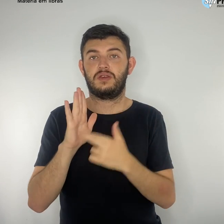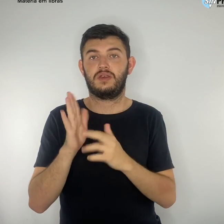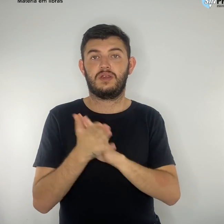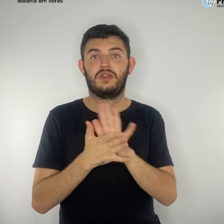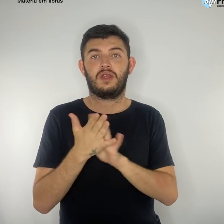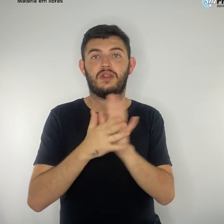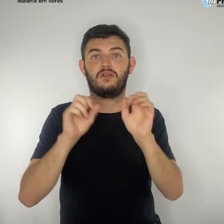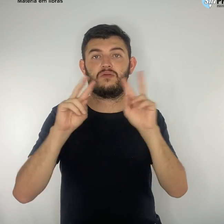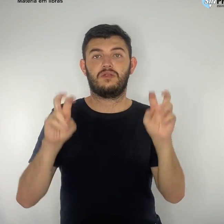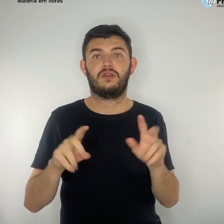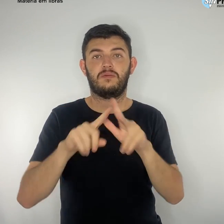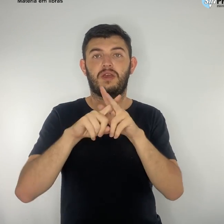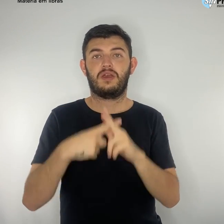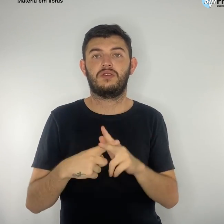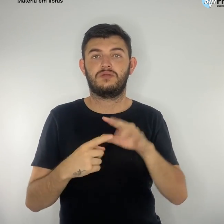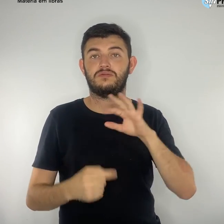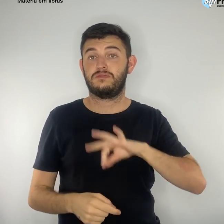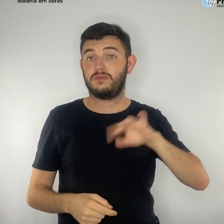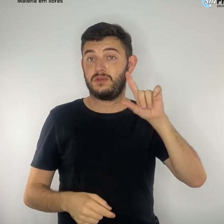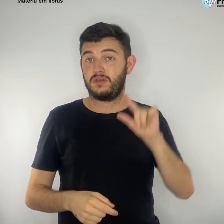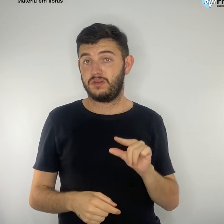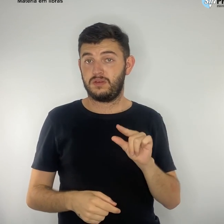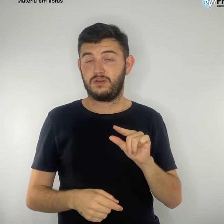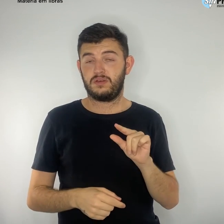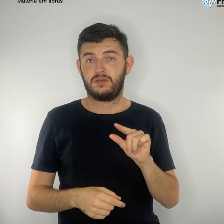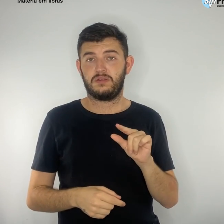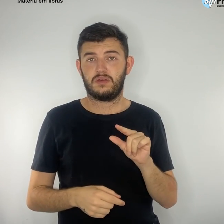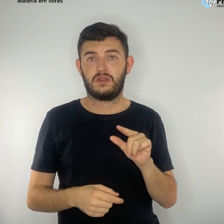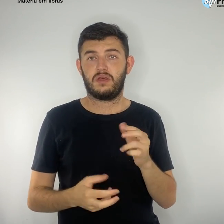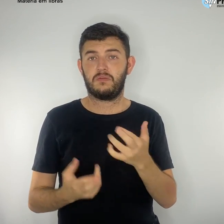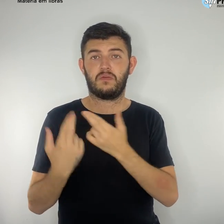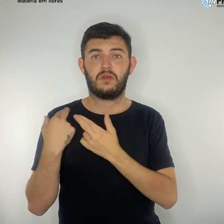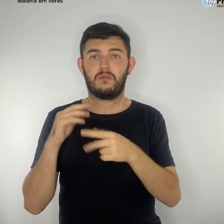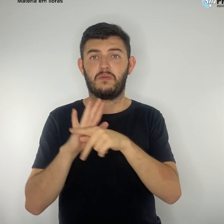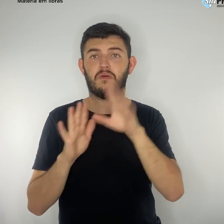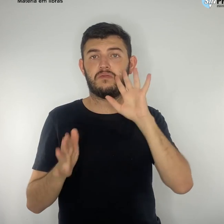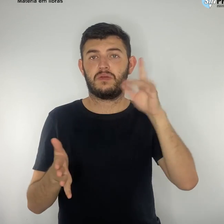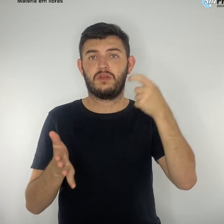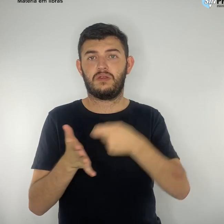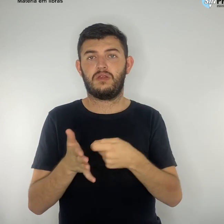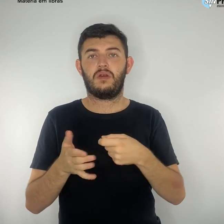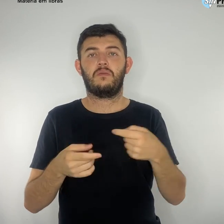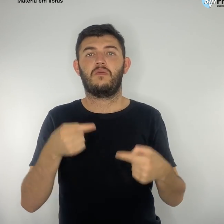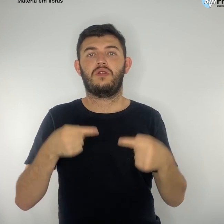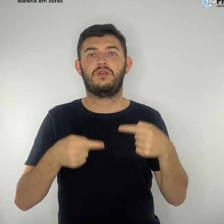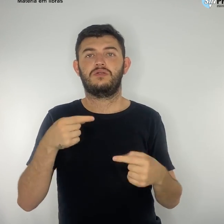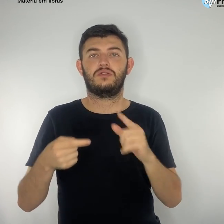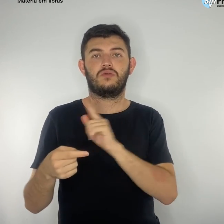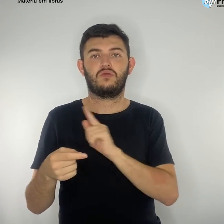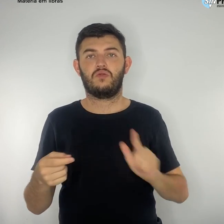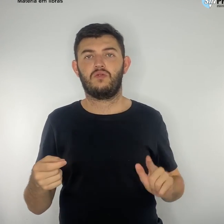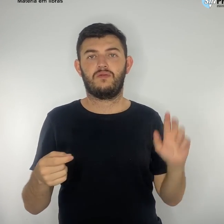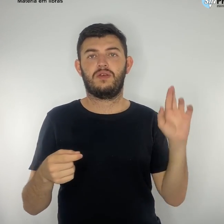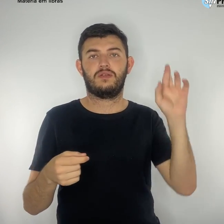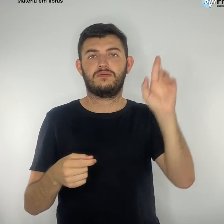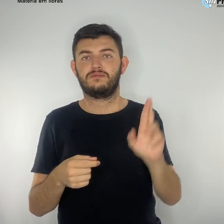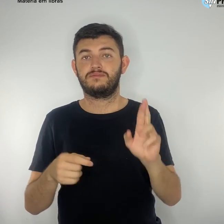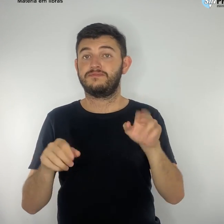do mínimo, que ficava dependendo da decisão política do governante em questão. Foi quando